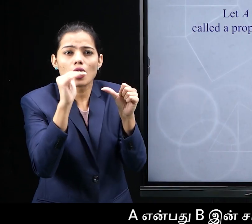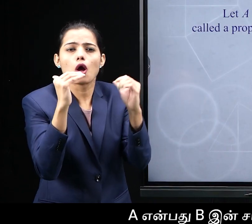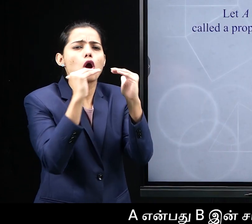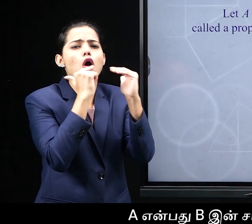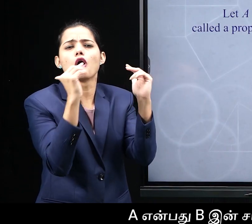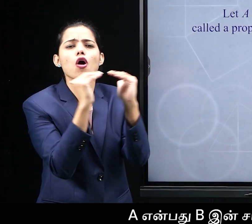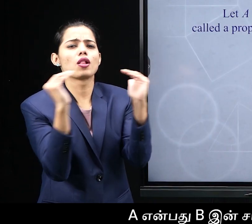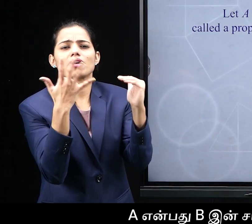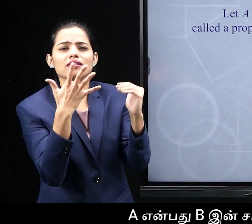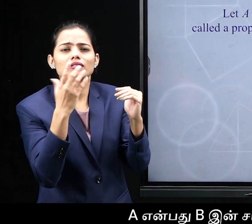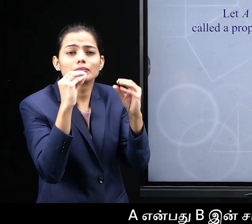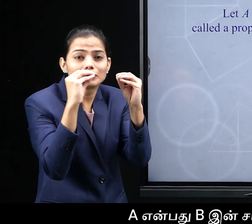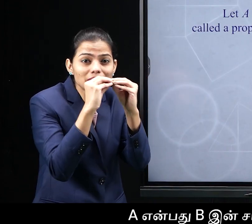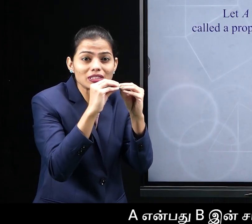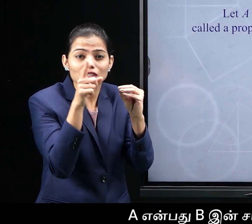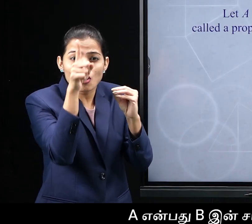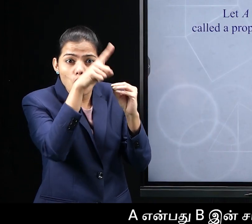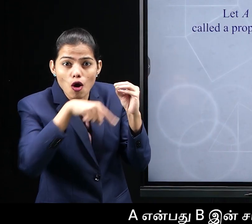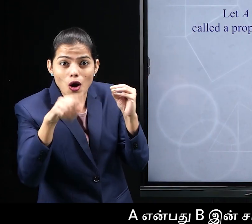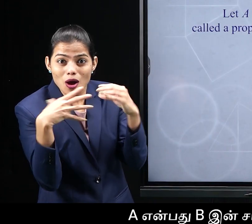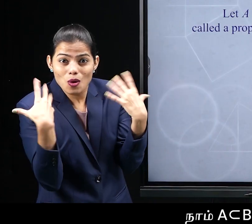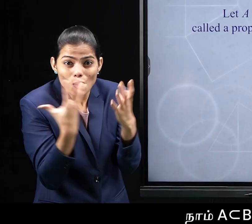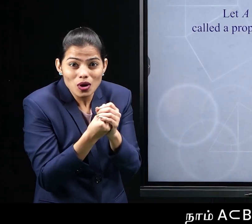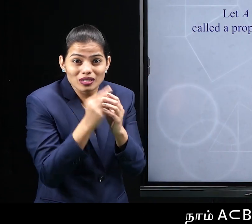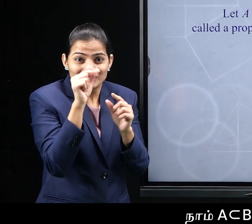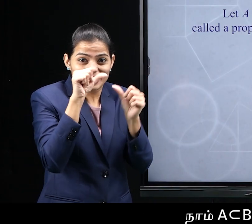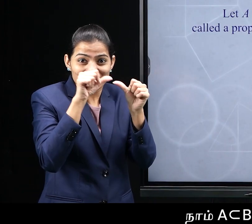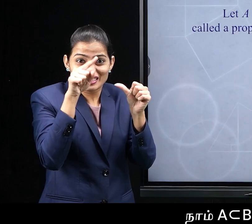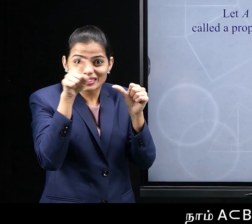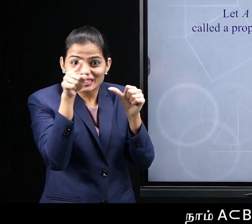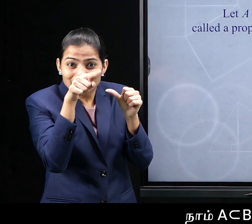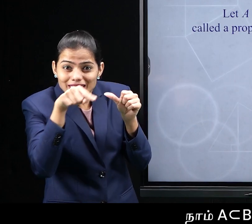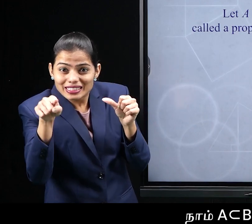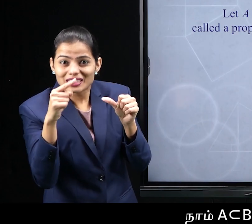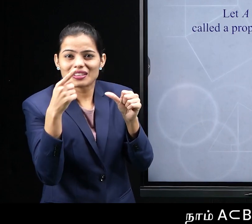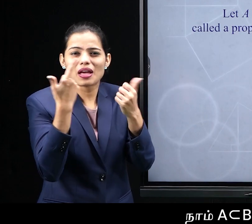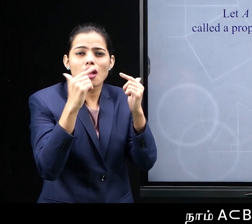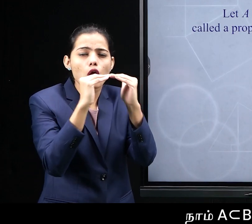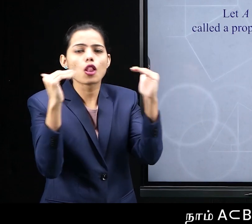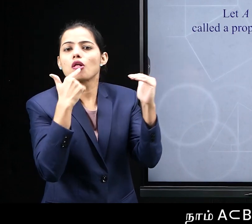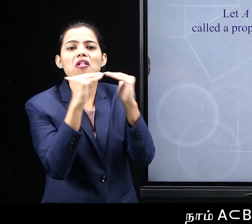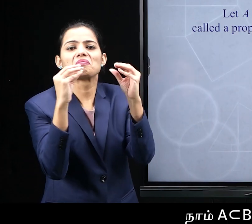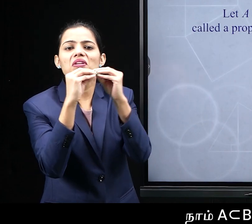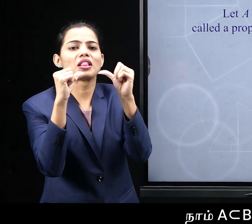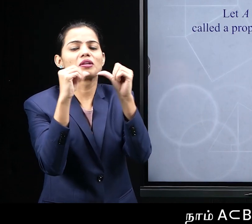என்பது பியின் சரியான உட்கணம் எனப்படும். நாம் ஏ தகு உட்கணம் பி என்று எழுதுகிறோம்.